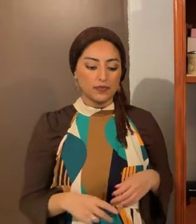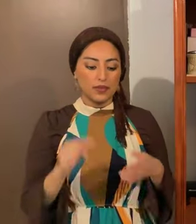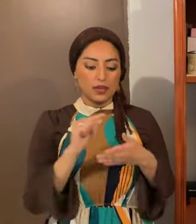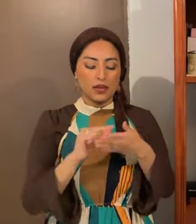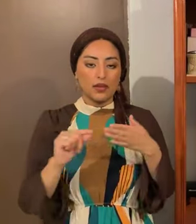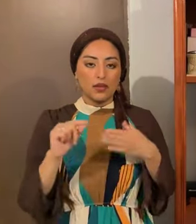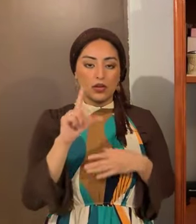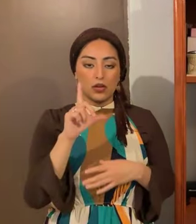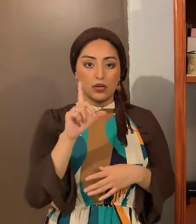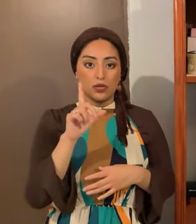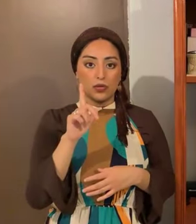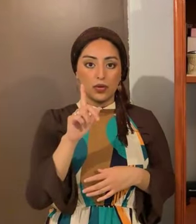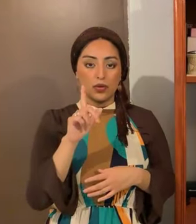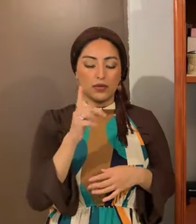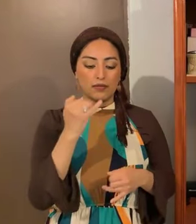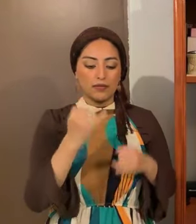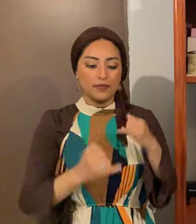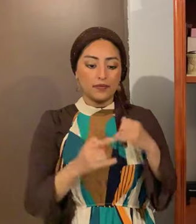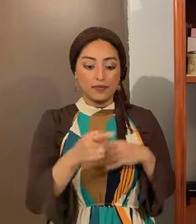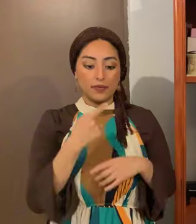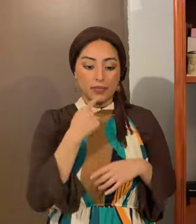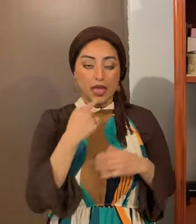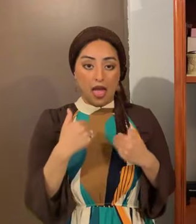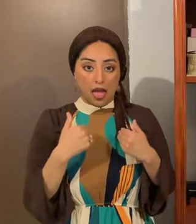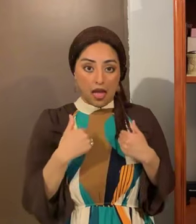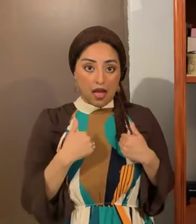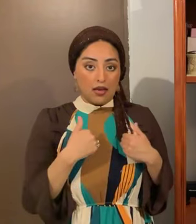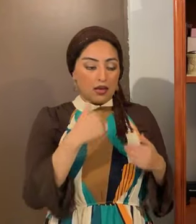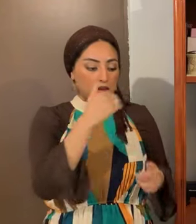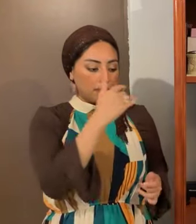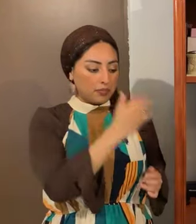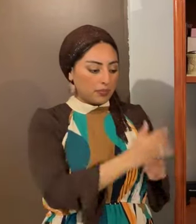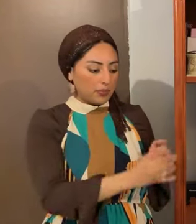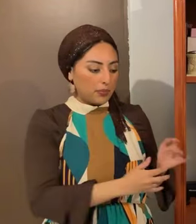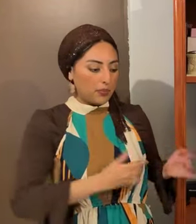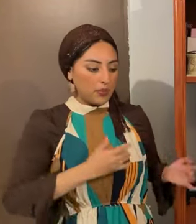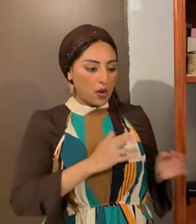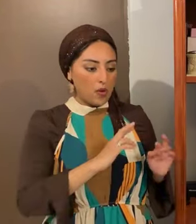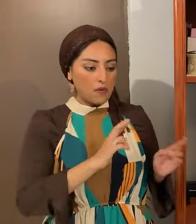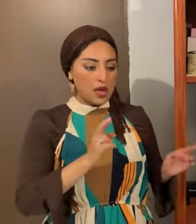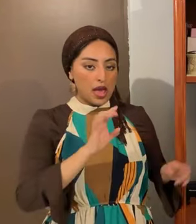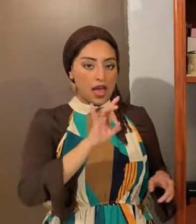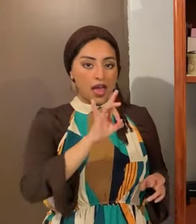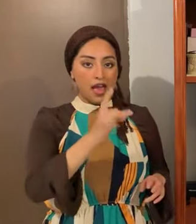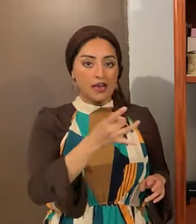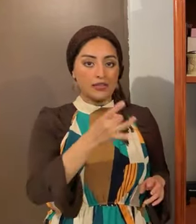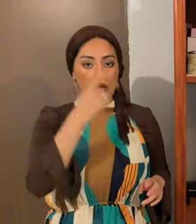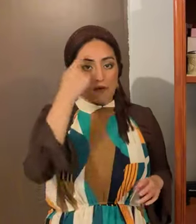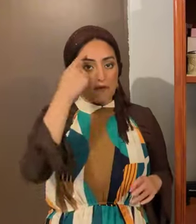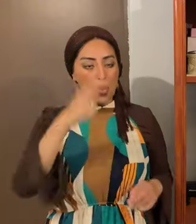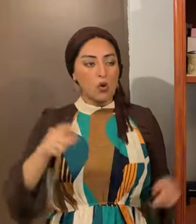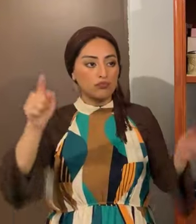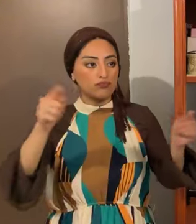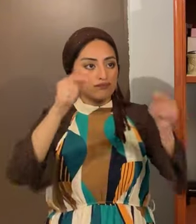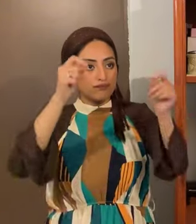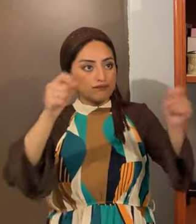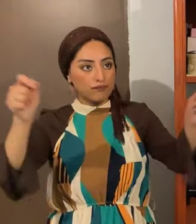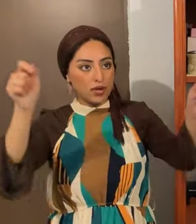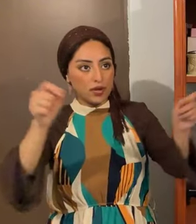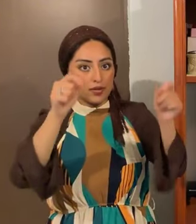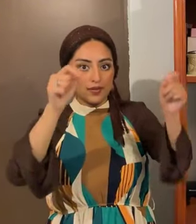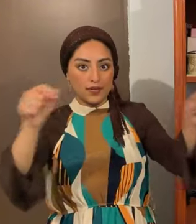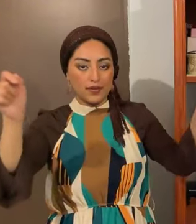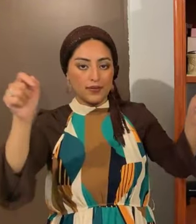21, al final del verso dice, tenían arpas afinadas en la octava para dirigir. Eso significa que